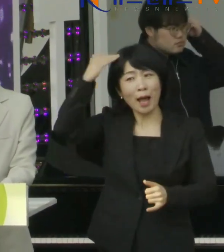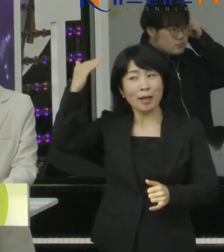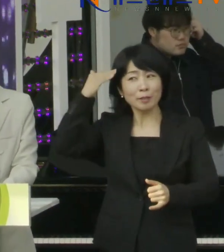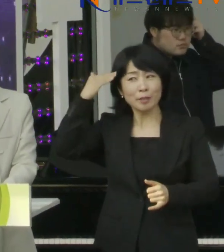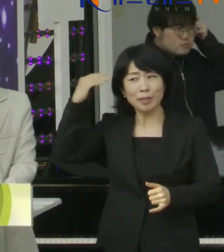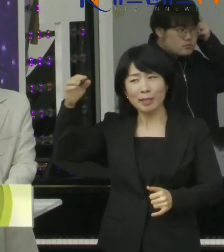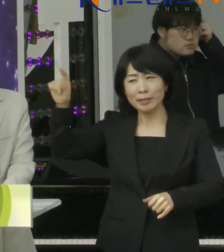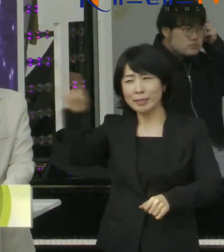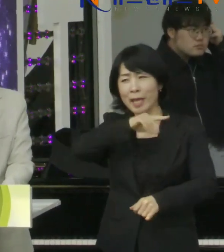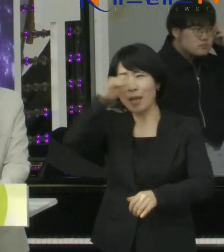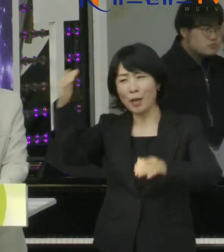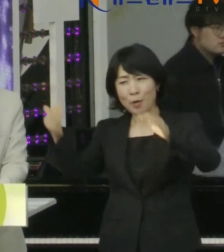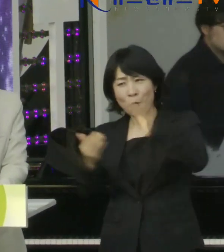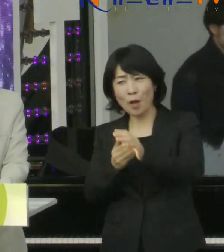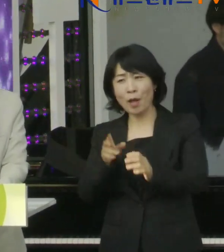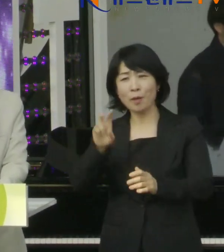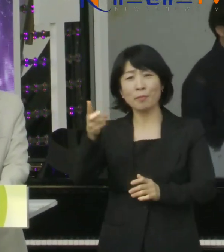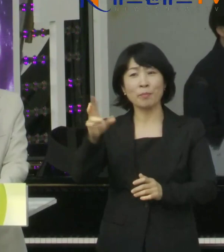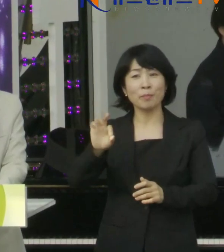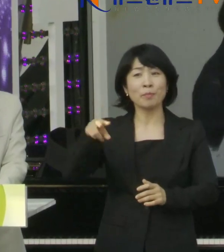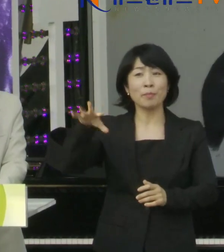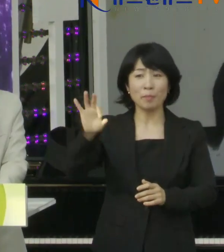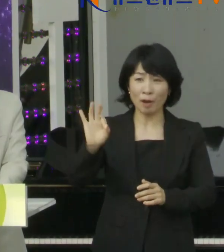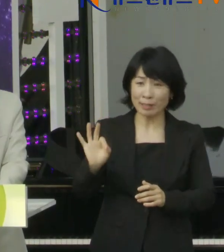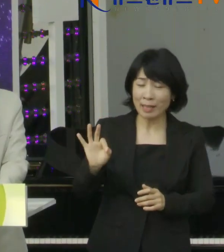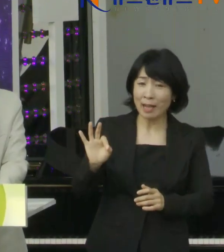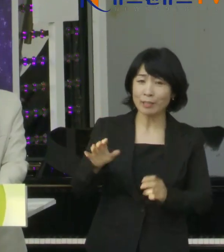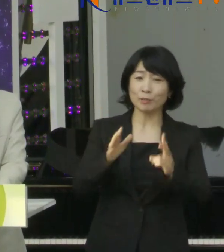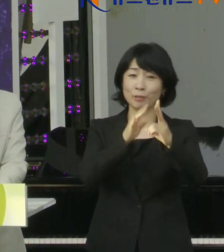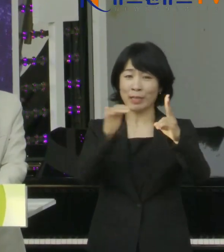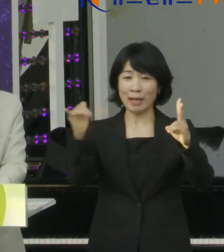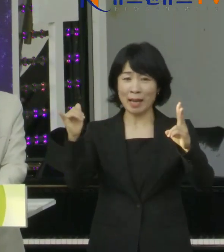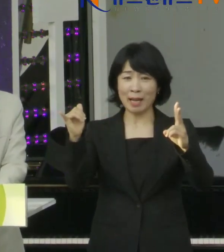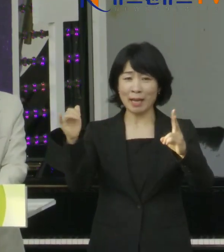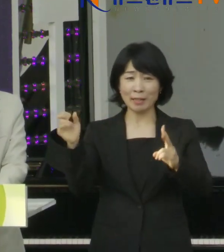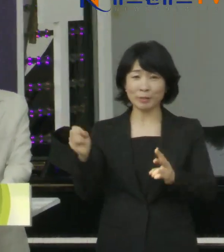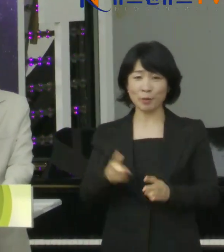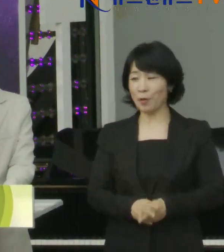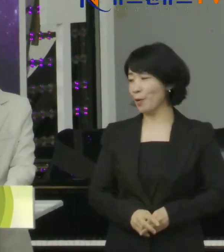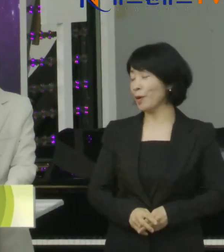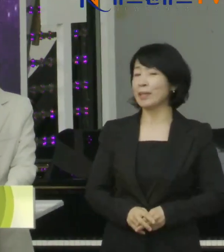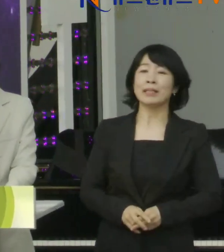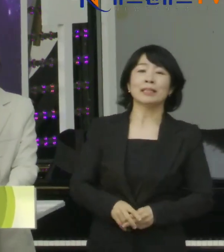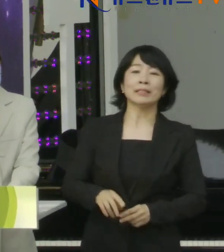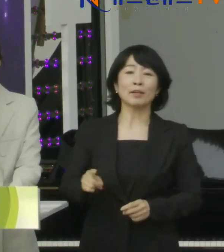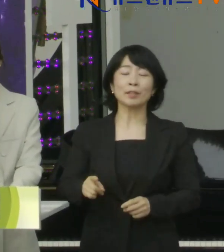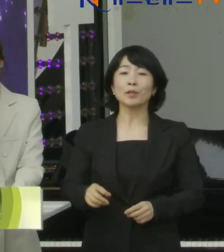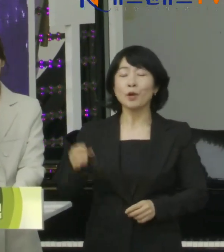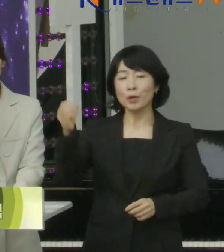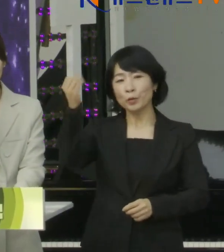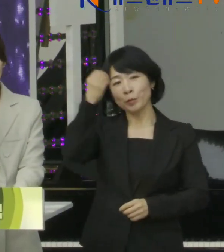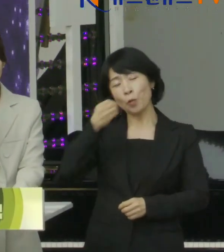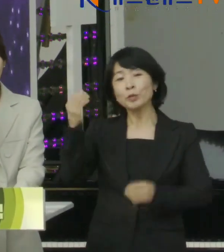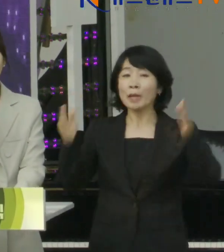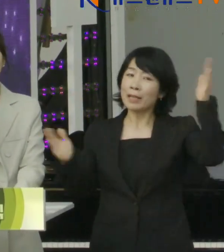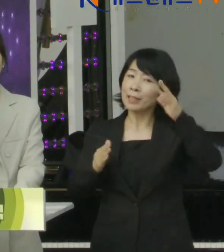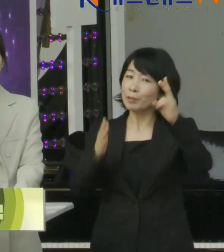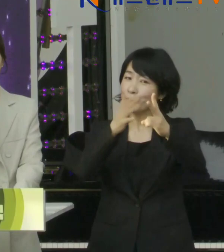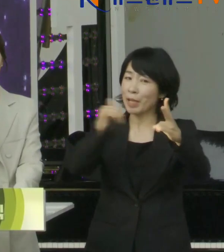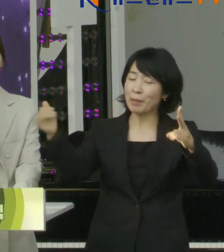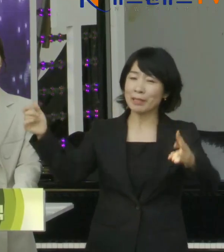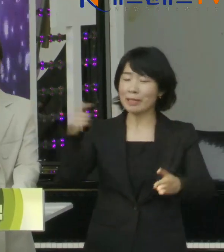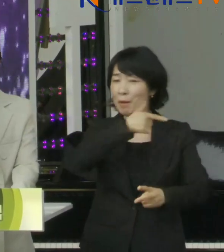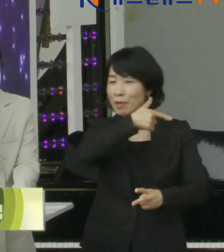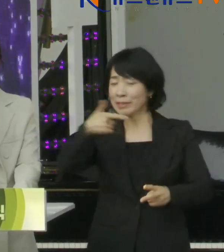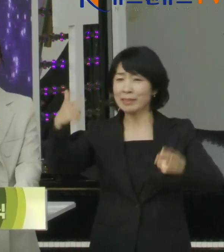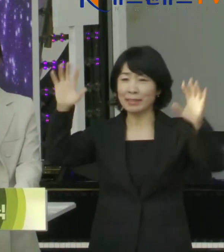명장 박병호님, 2010 명장 권태영님, 그리고 한국도예고 이상우 학생과 박소은 학생께